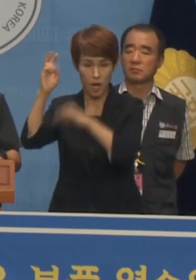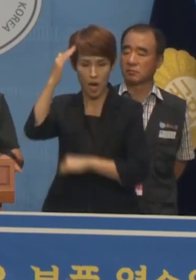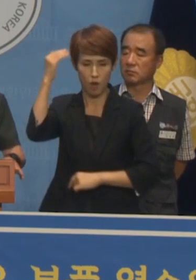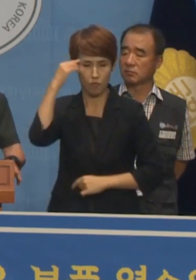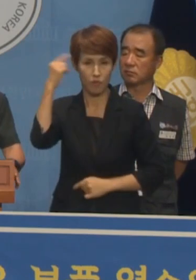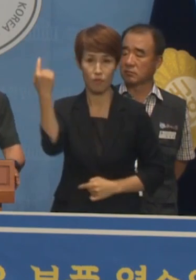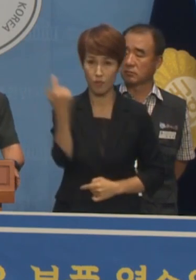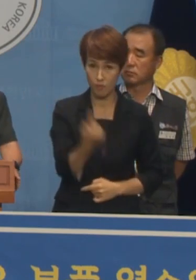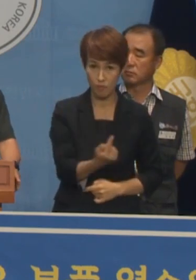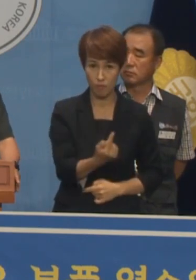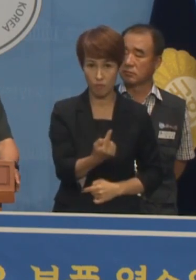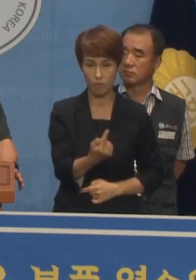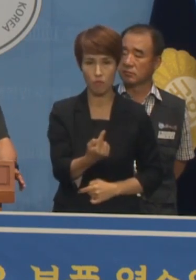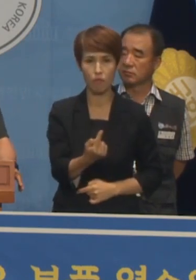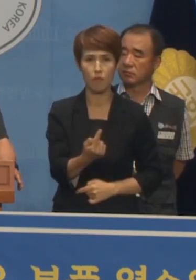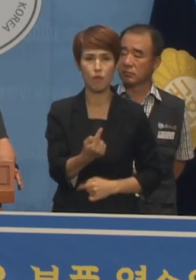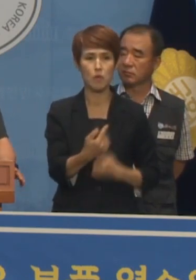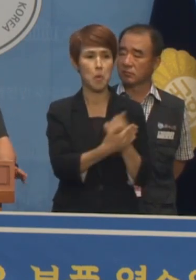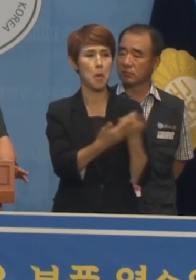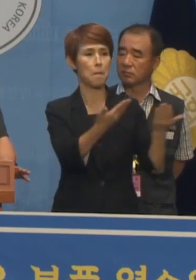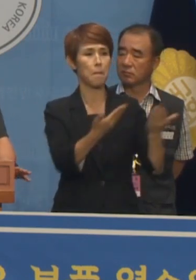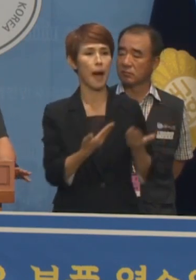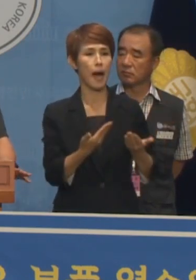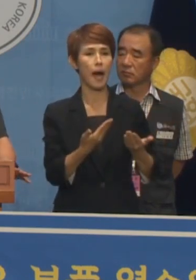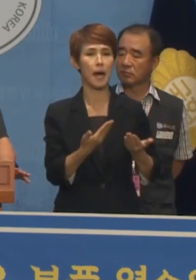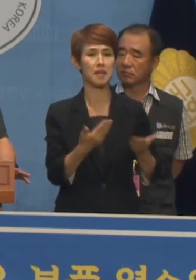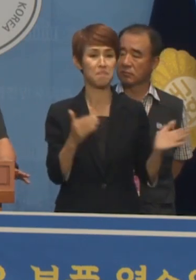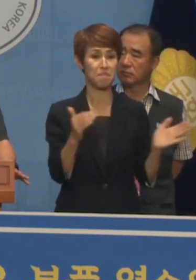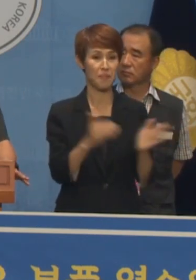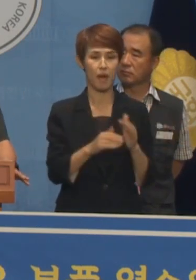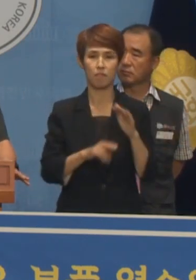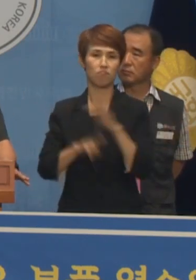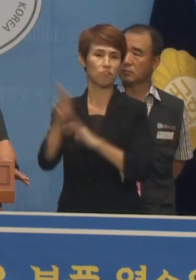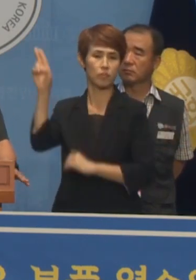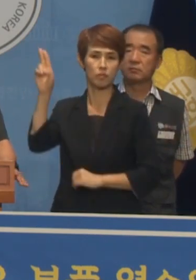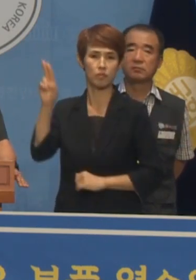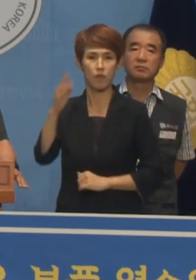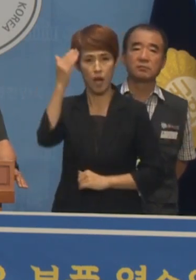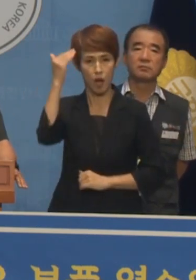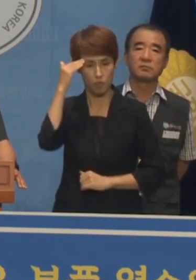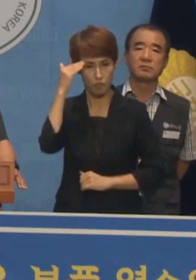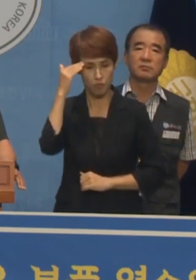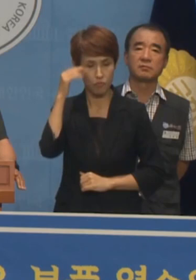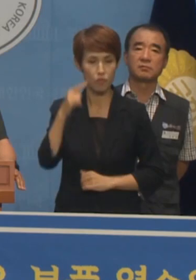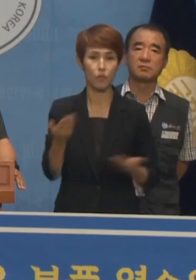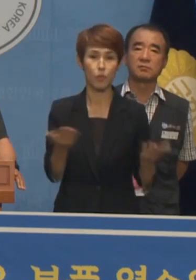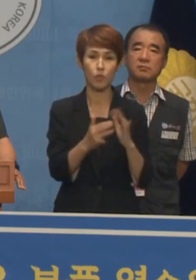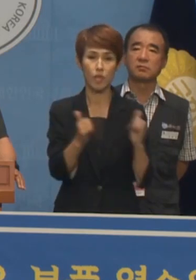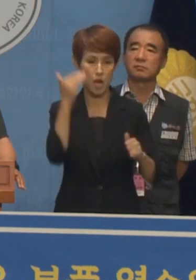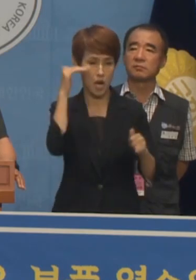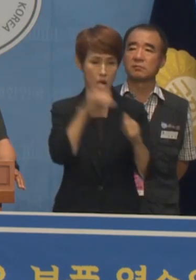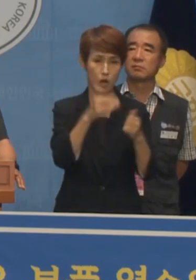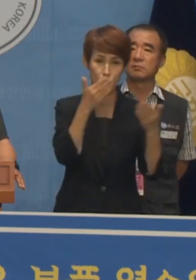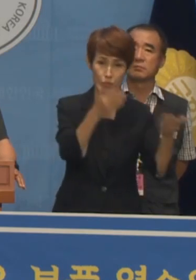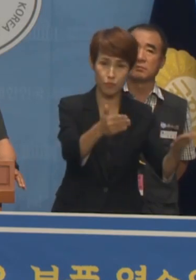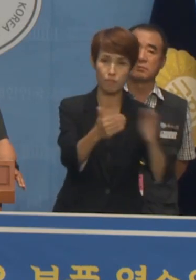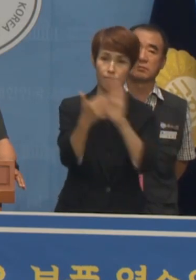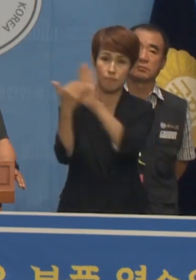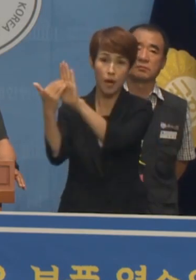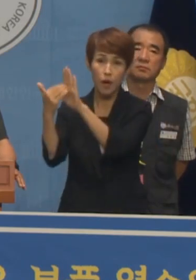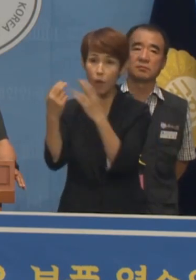들어와서 먹튀를 하거나 국내 노동자들 괴롭히지 못하도록 하기 위해서는